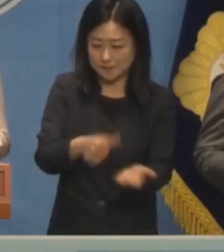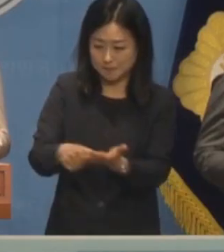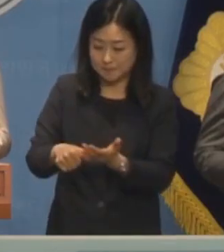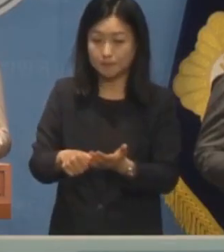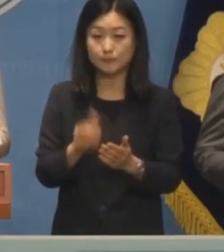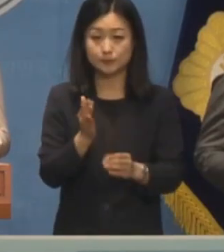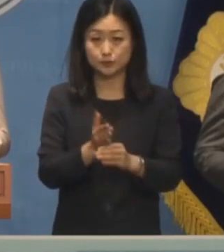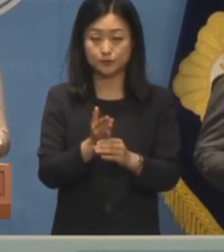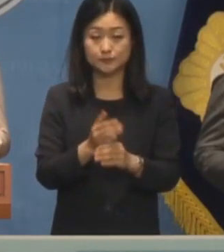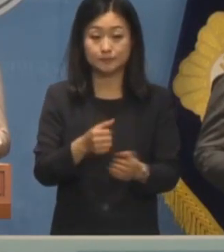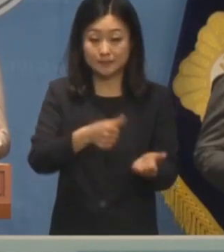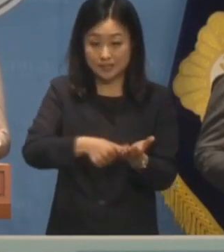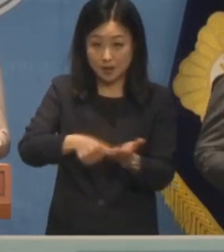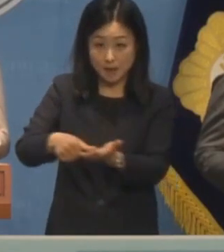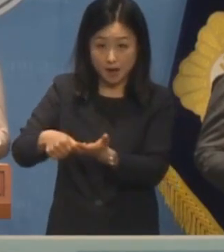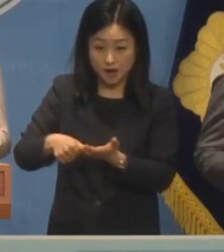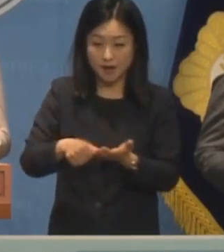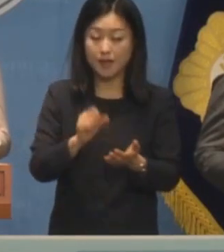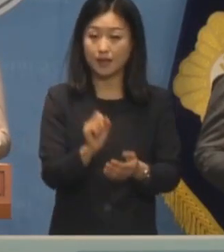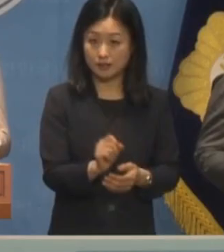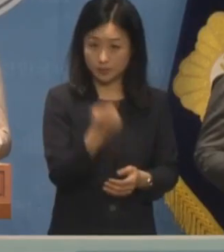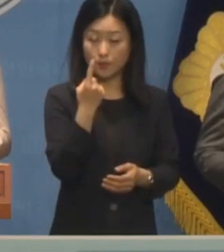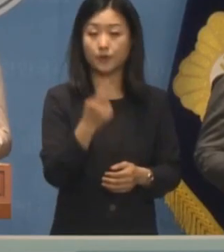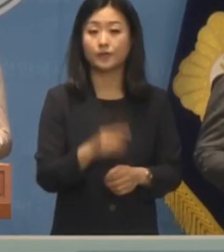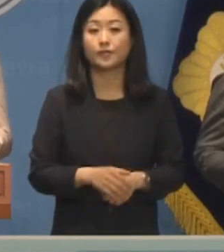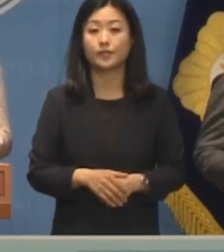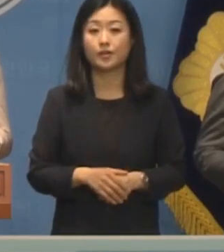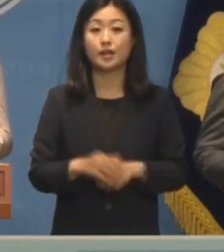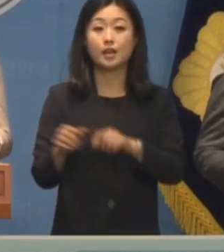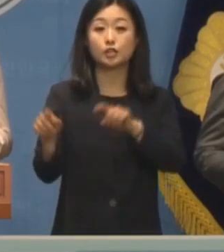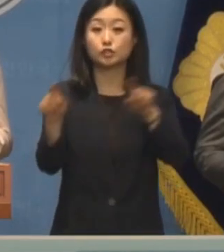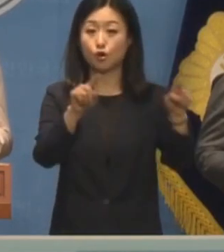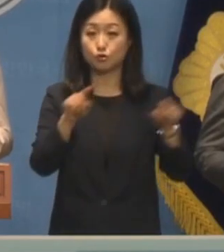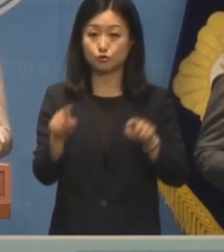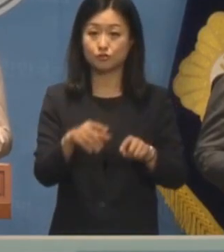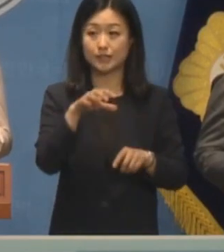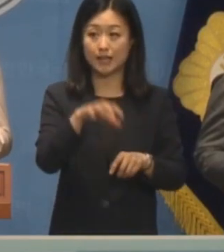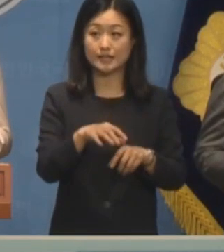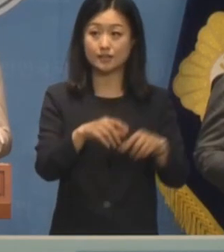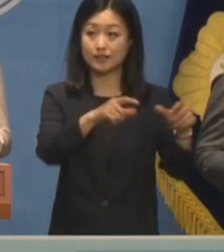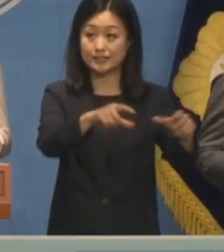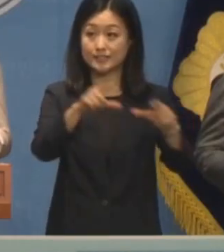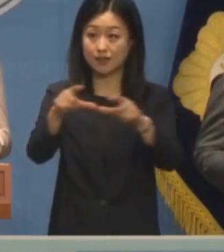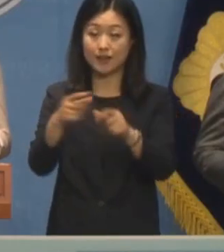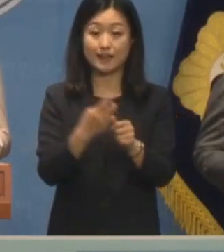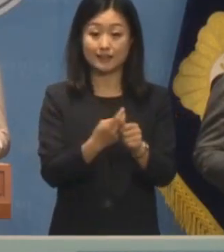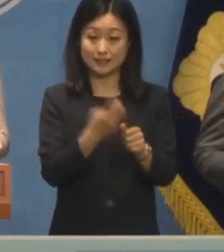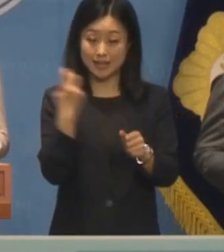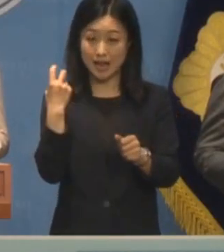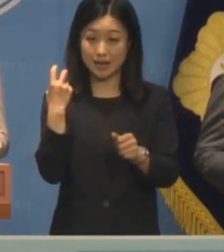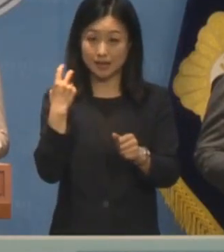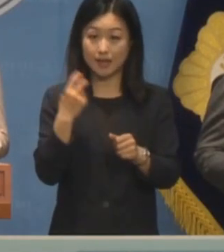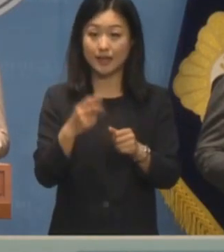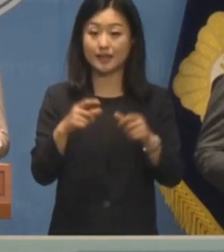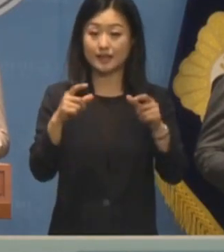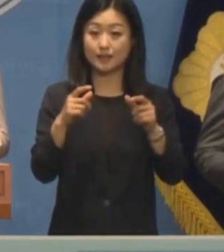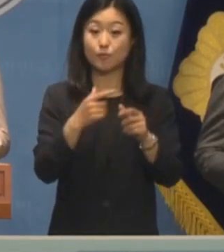이 서명 운동의 열기를 모아 전국 각지에서 지역별 탄핵 유권자 대회를